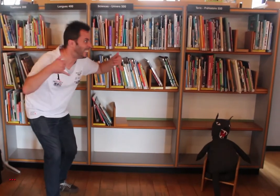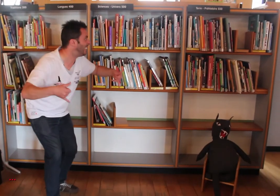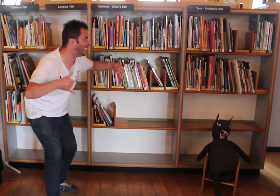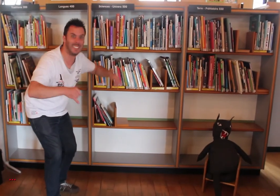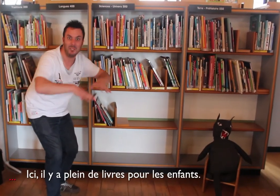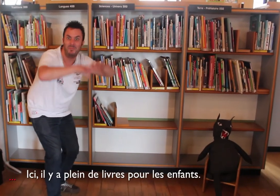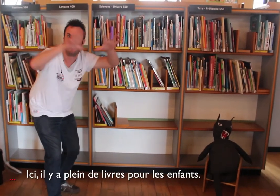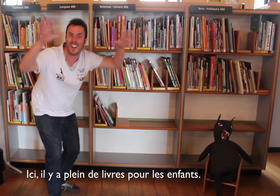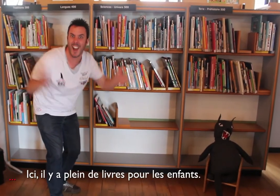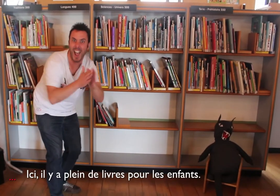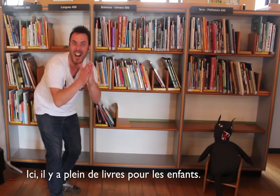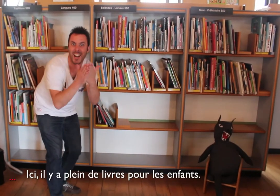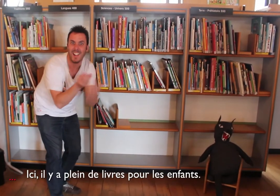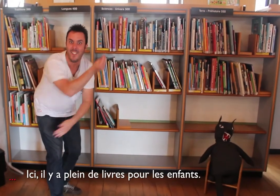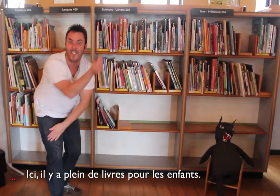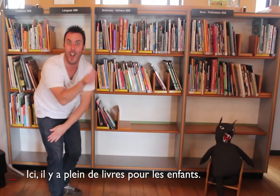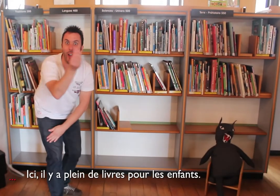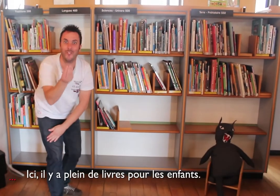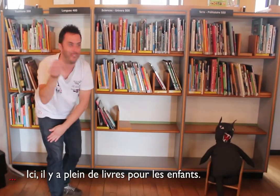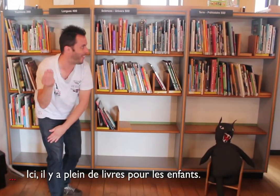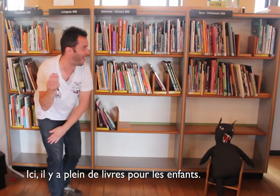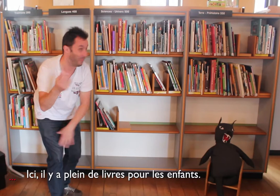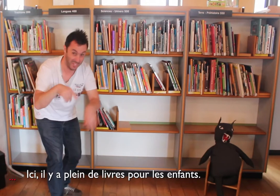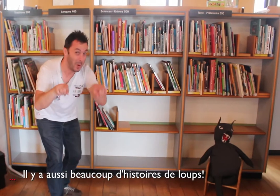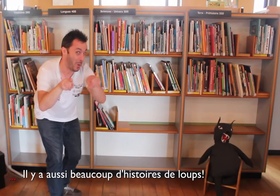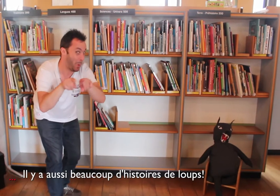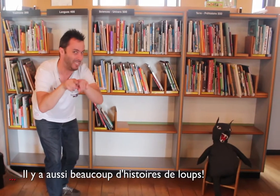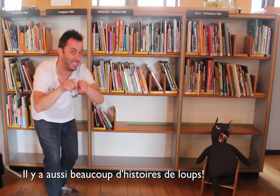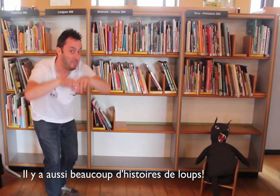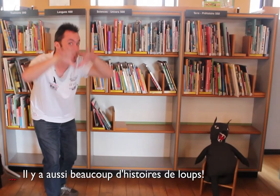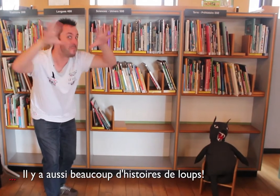Ici, il y a plein de livres pour les enfants. Il y a aussi beaucoup d'histoires de loups.